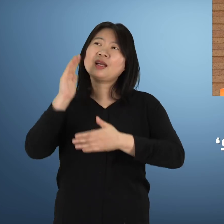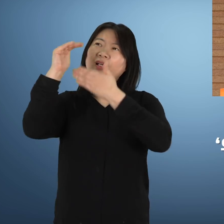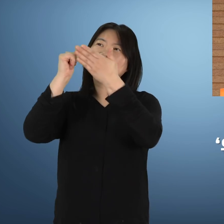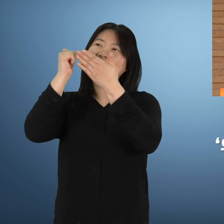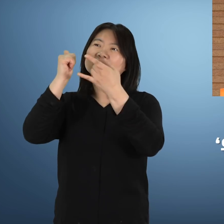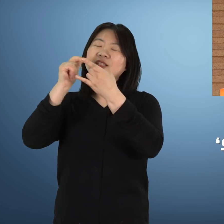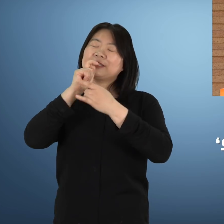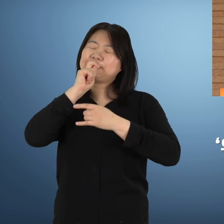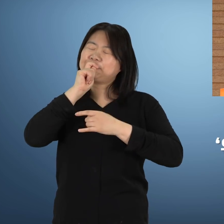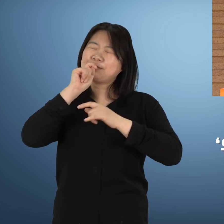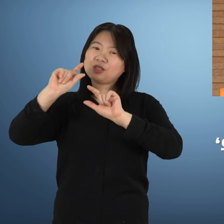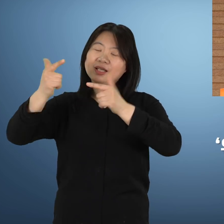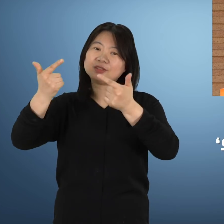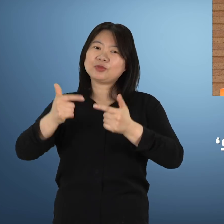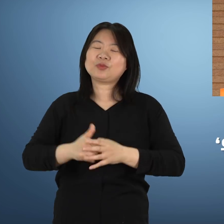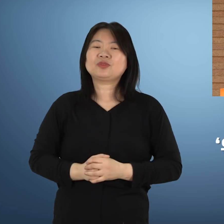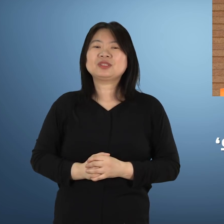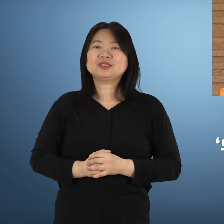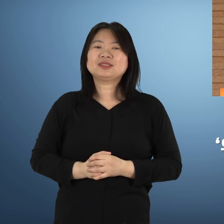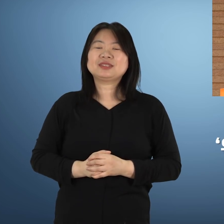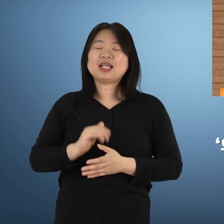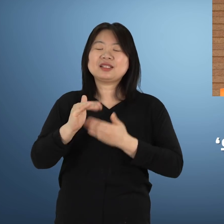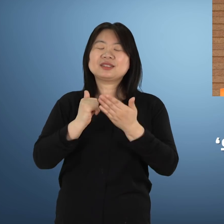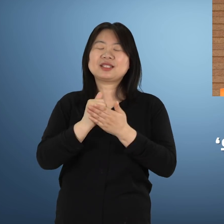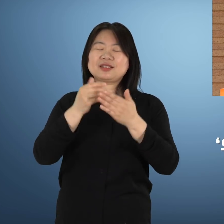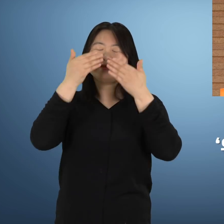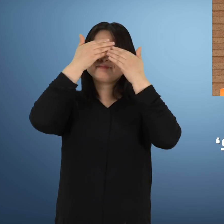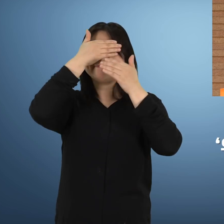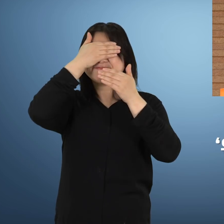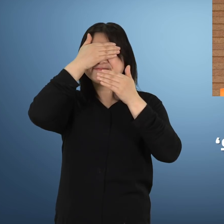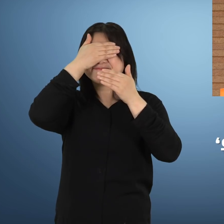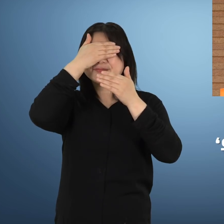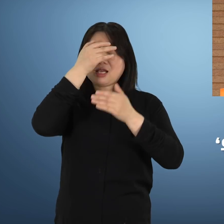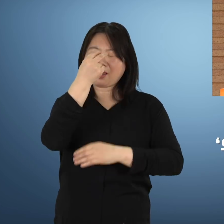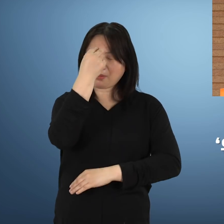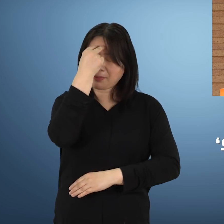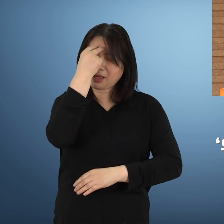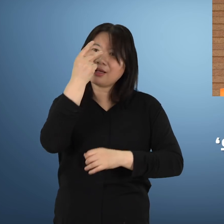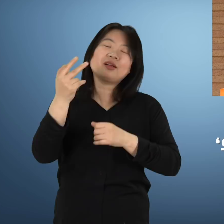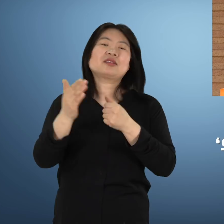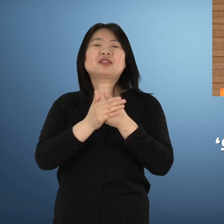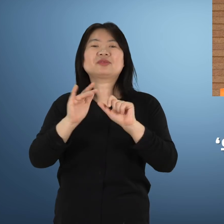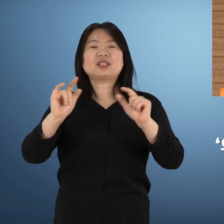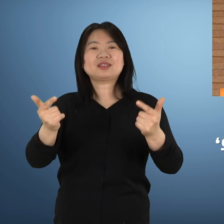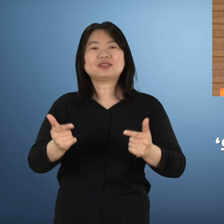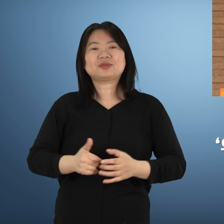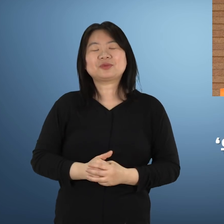하나님이 침묵하시는 것이 아니고, 잠깐 눈 감고 어디 부재 중이신 것이 아니고,